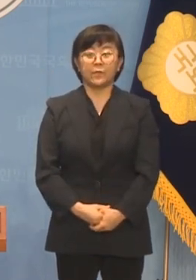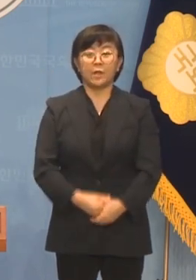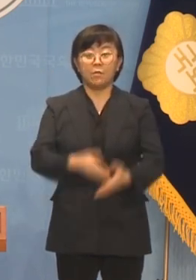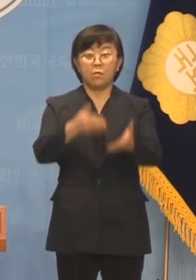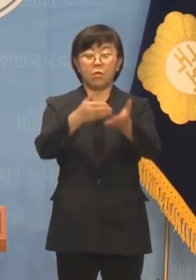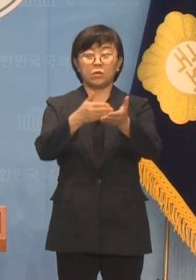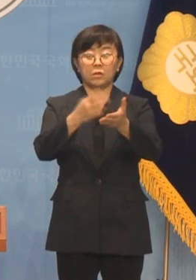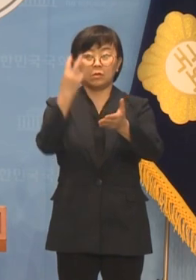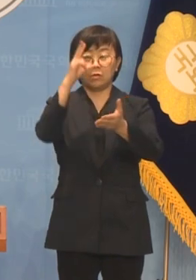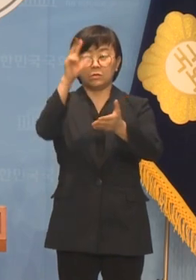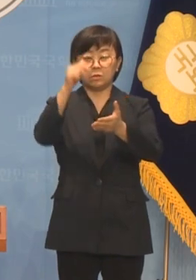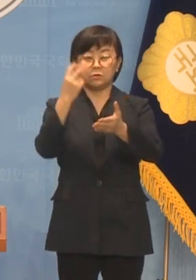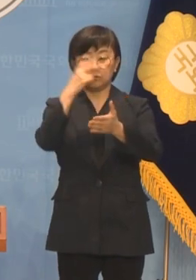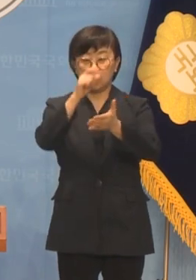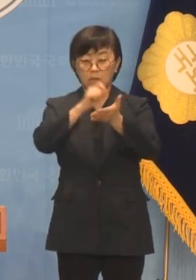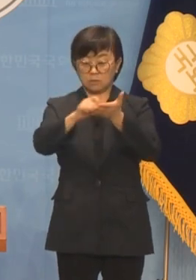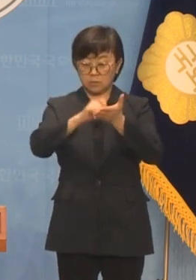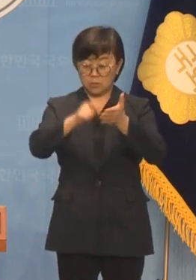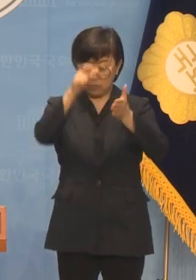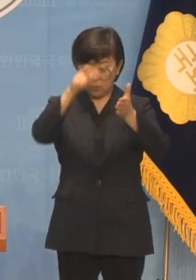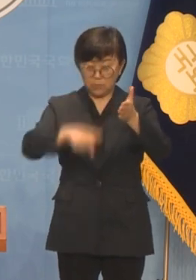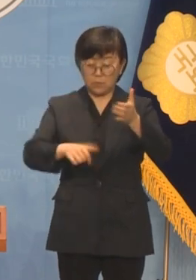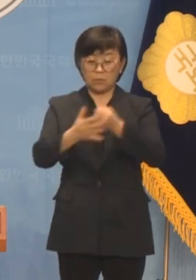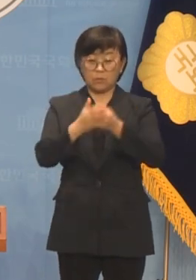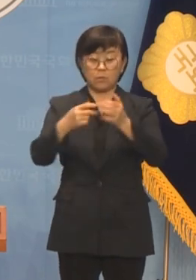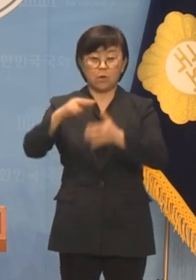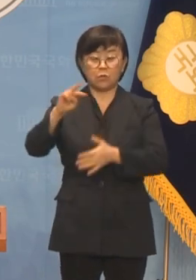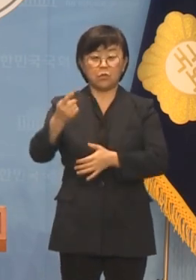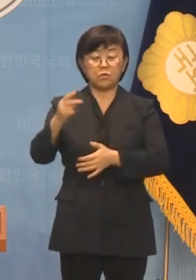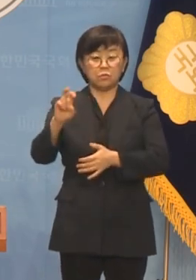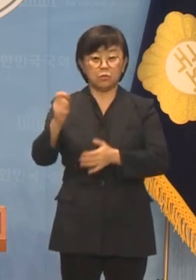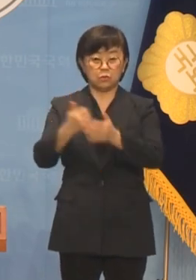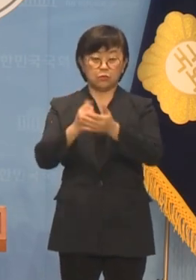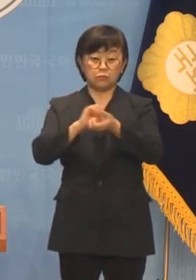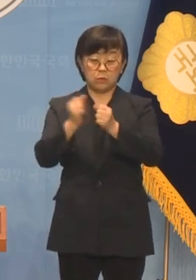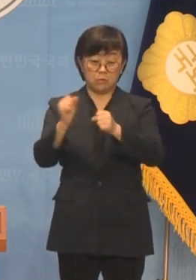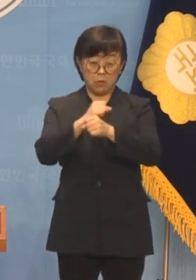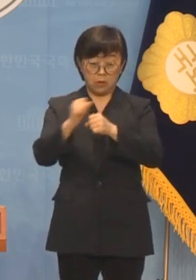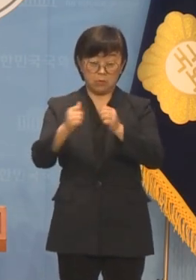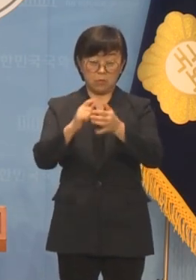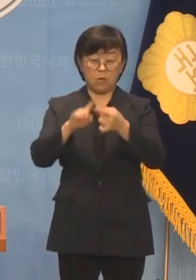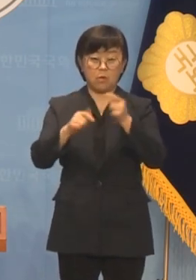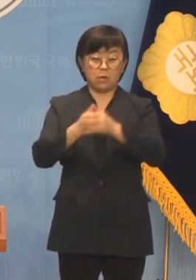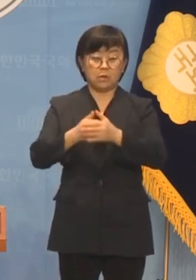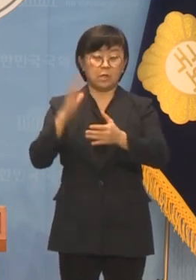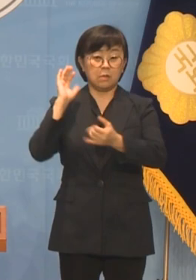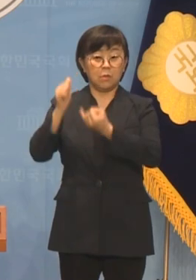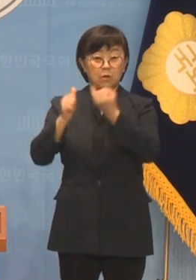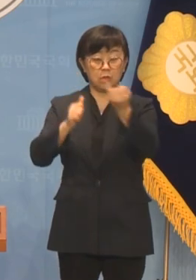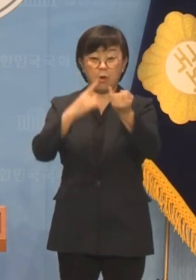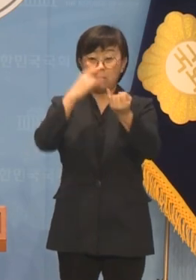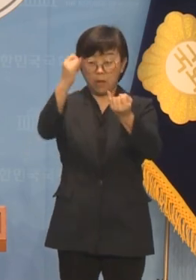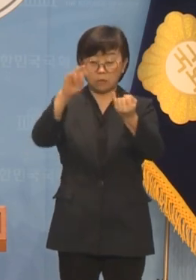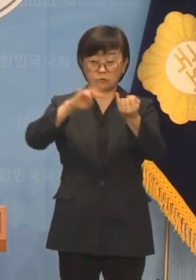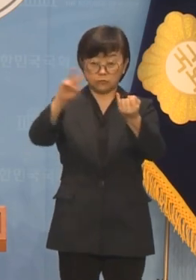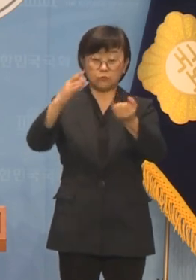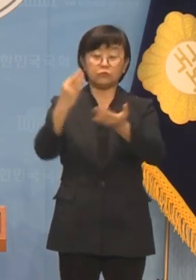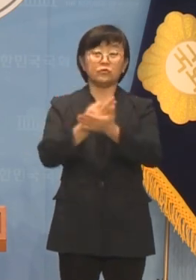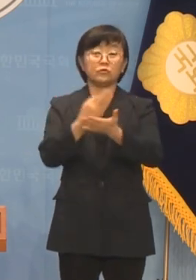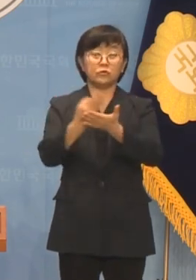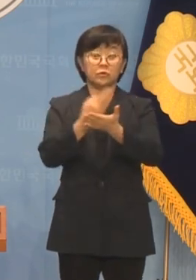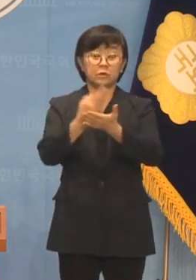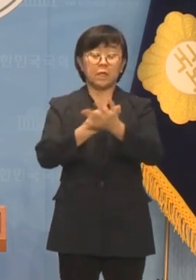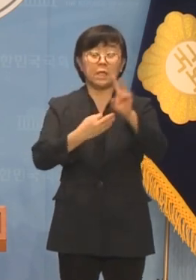보도된 검찰 수사 기록을 보면 도이치모터스 주식 거래로 김건희 여사 모녀가 벌어들인 수익이